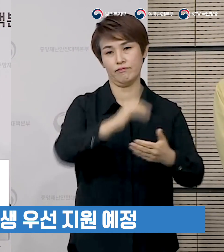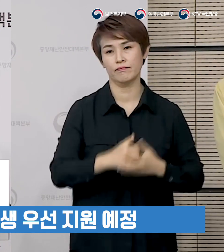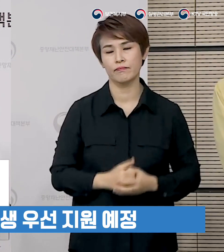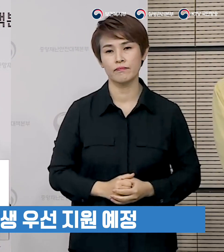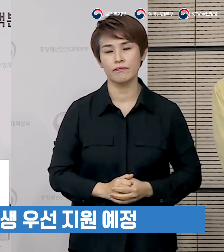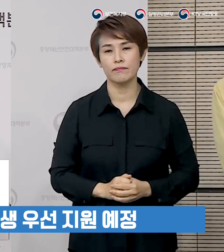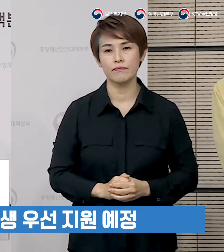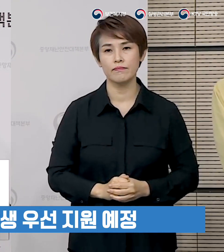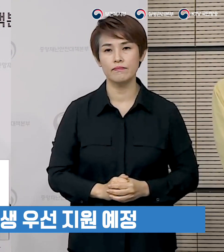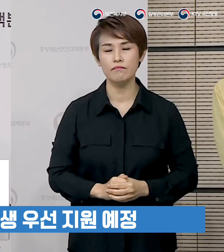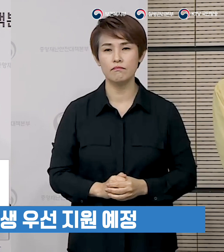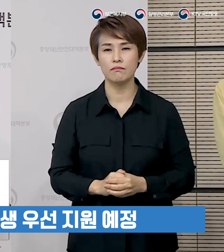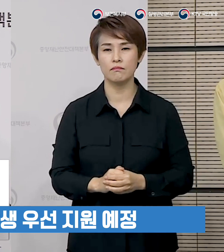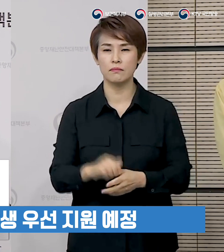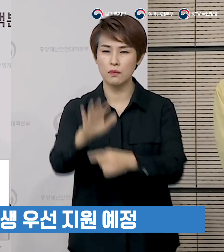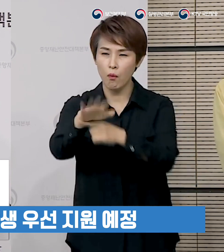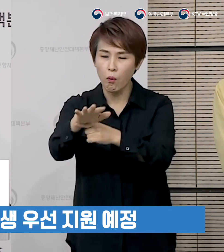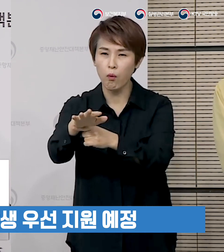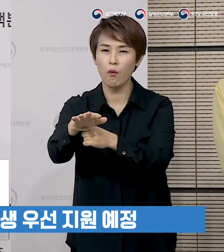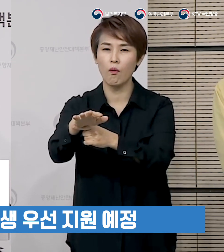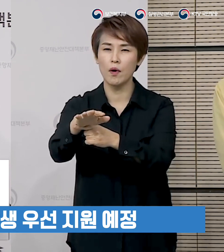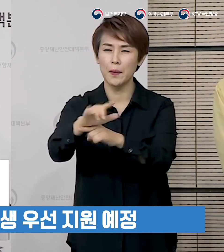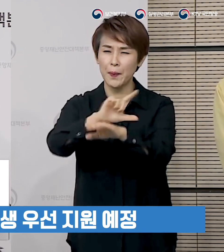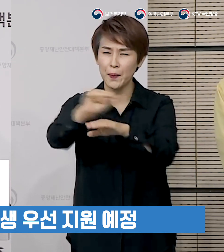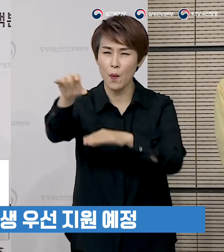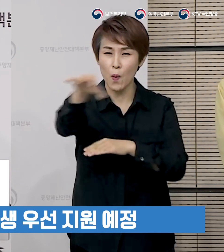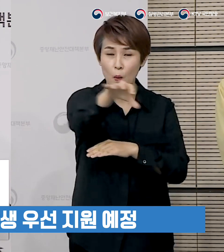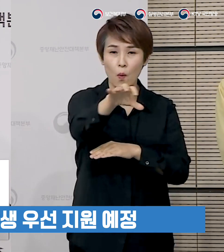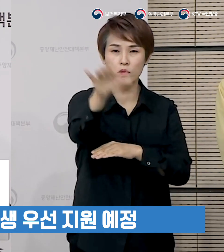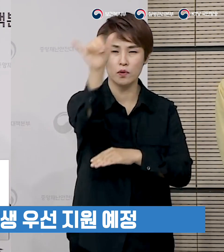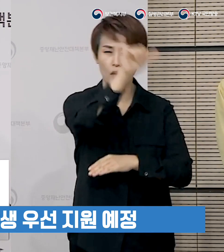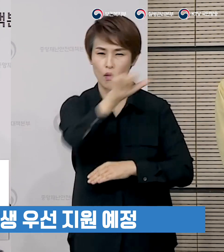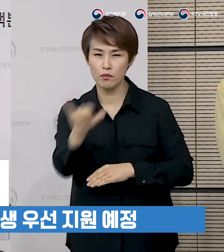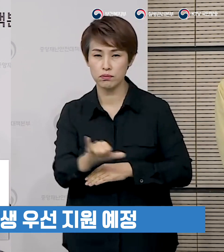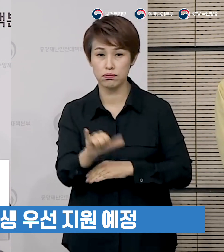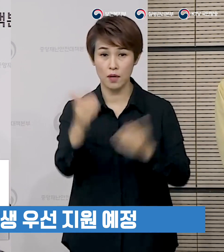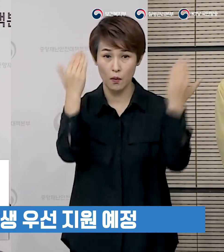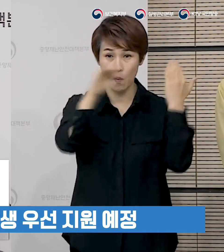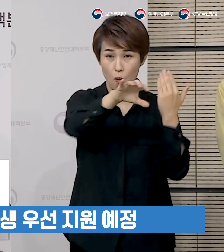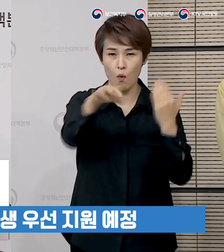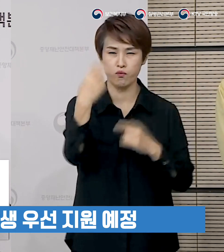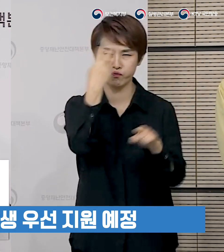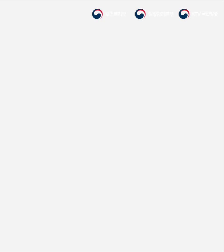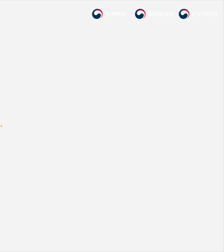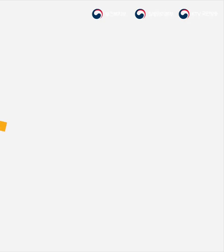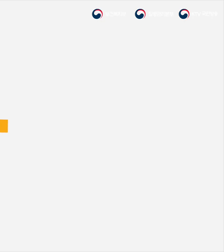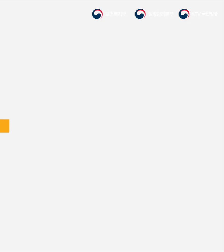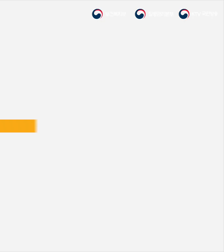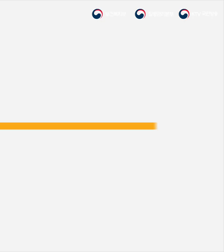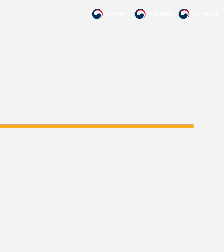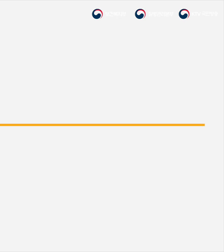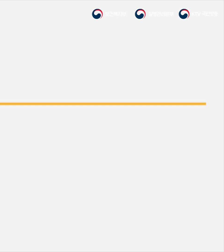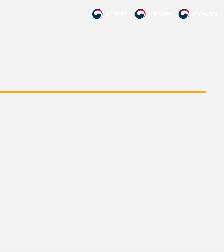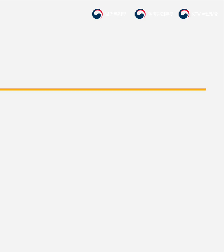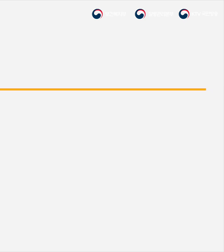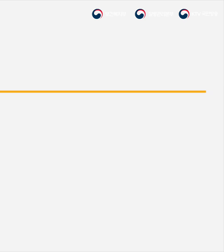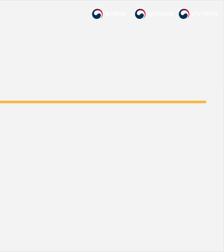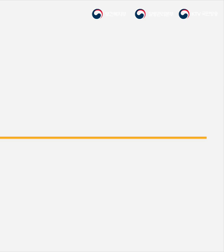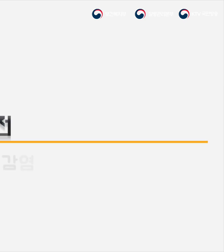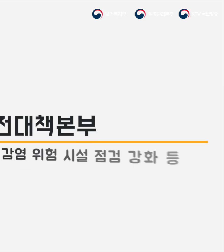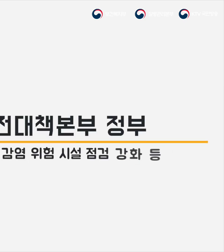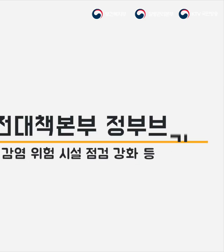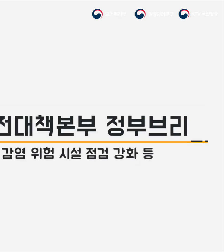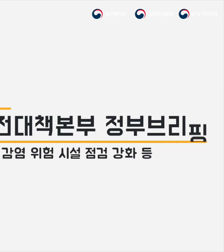그래서 이 부분 농어촌 학생들에 대해서도 전국 시도에서 각 학교별로 조사하고 있다는 부분 말씀드립니다.